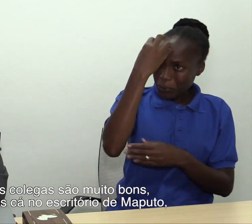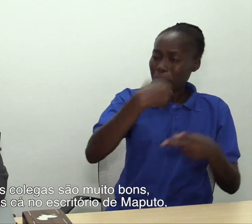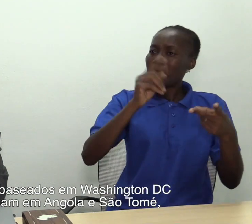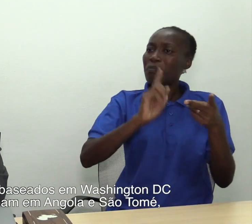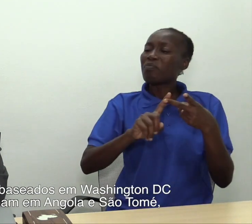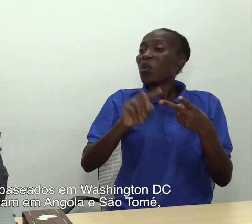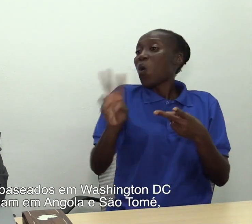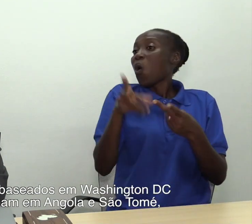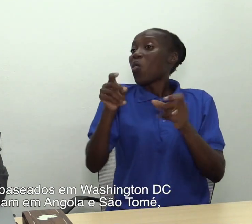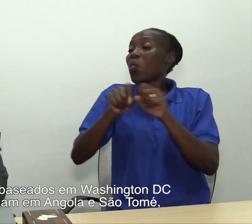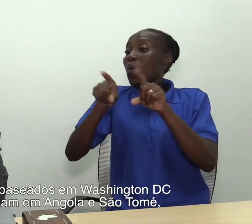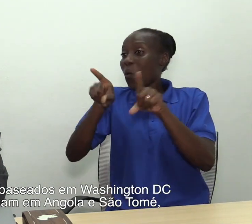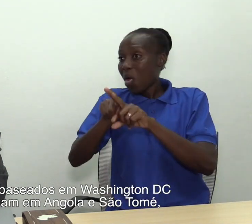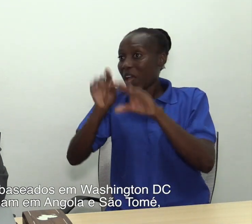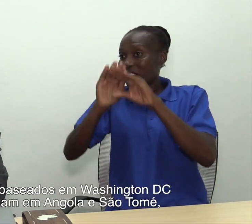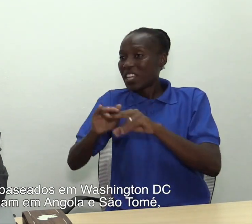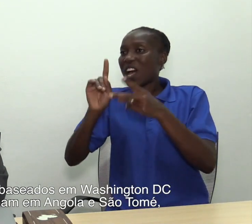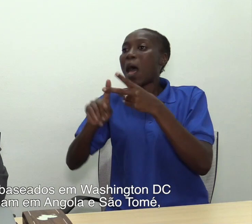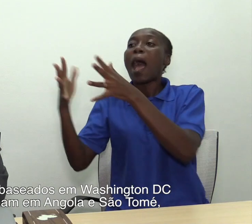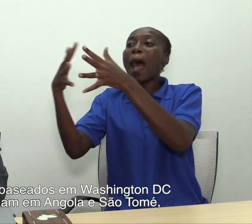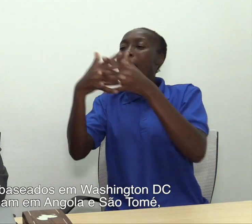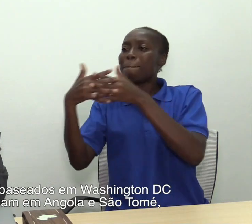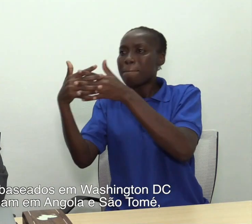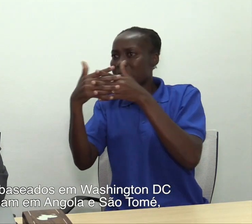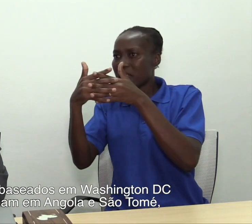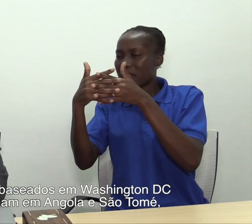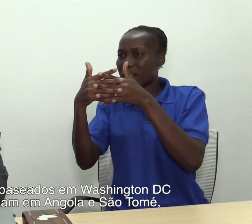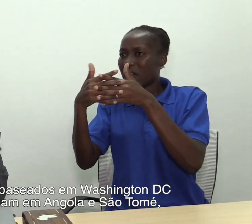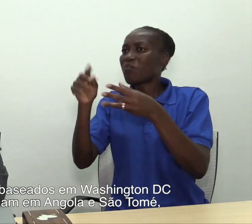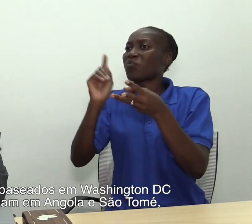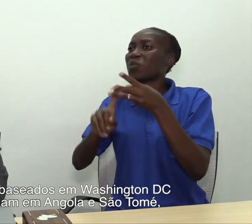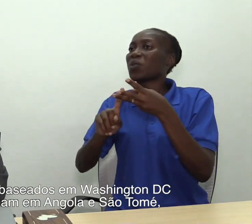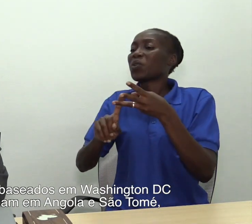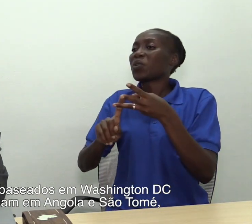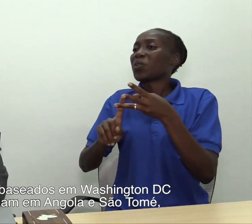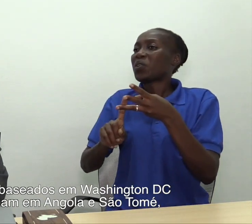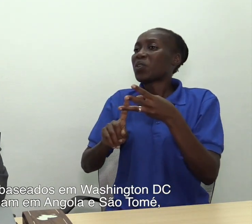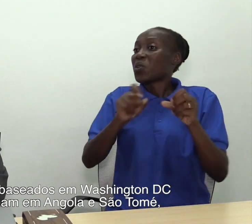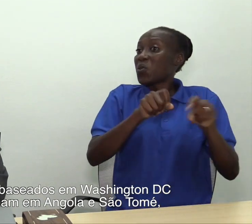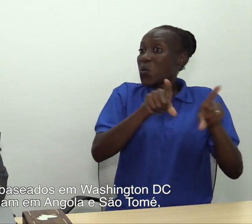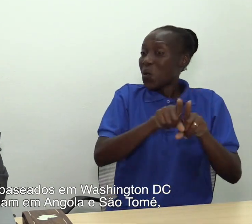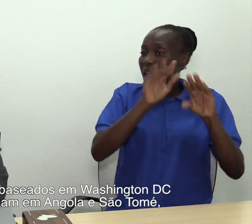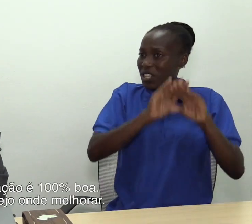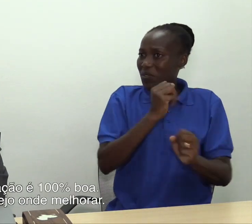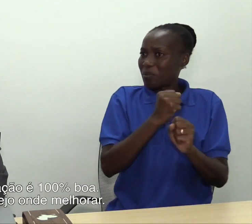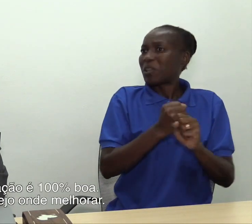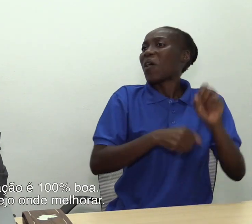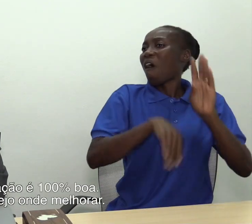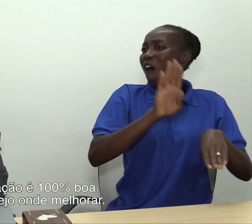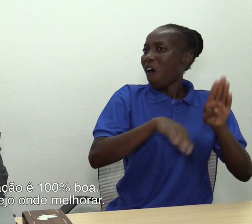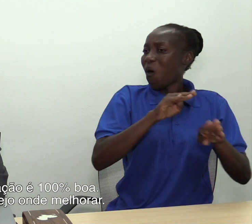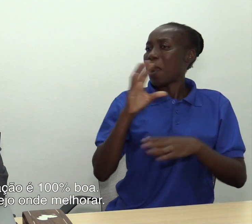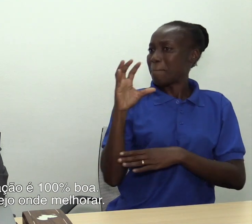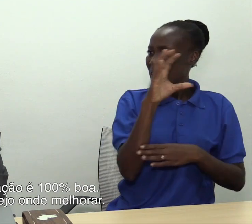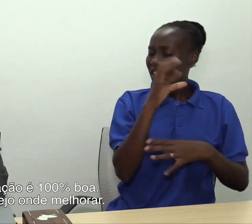como os colegas baseados em Washington, D.C. E até colegas, eu também trabalho em Angola e são também, os